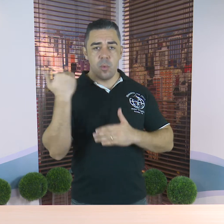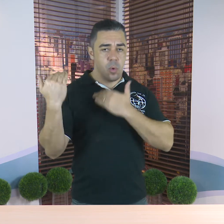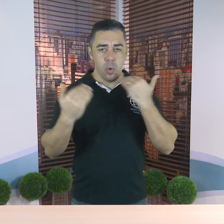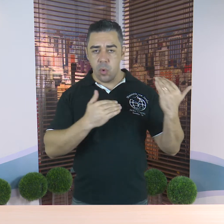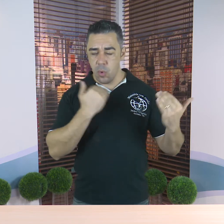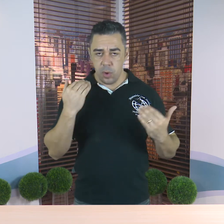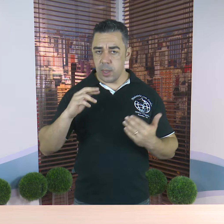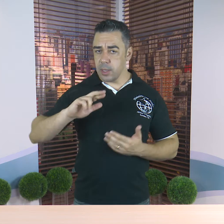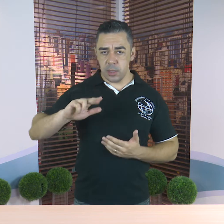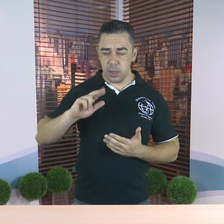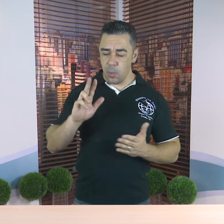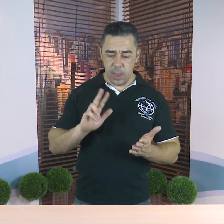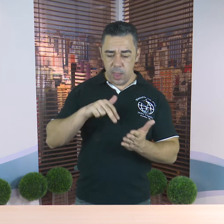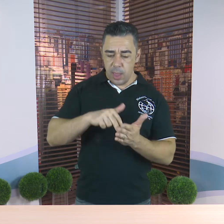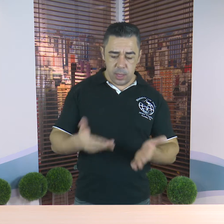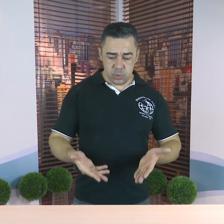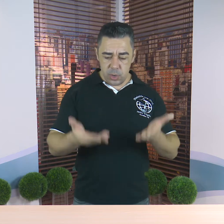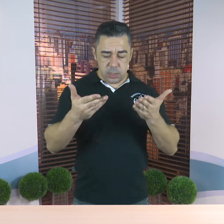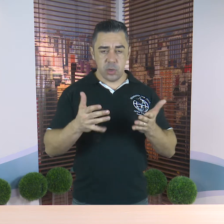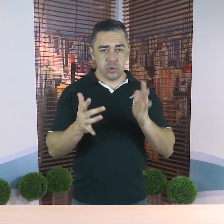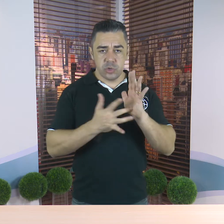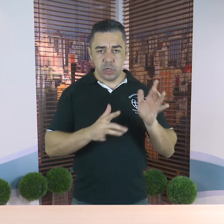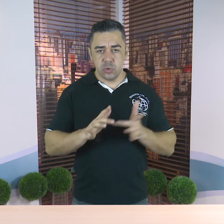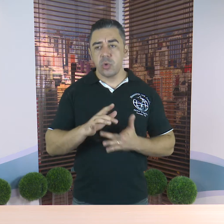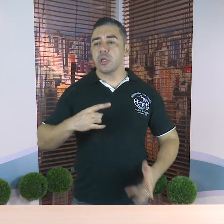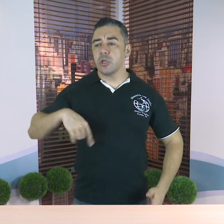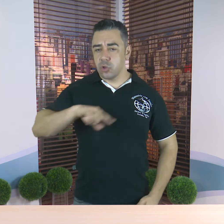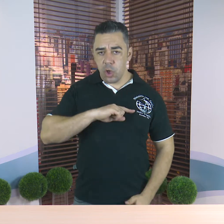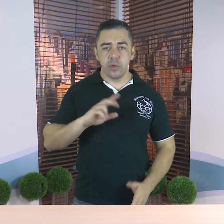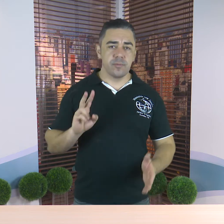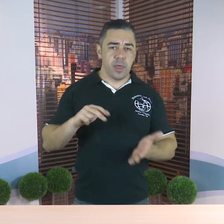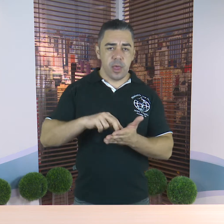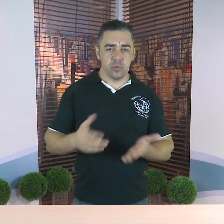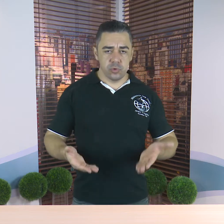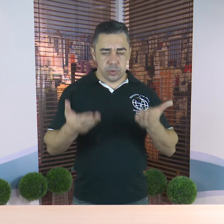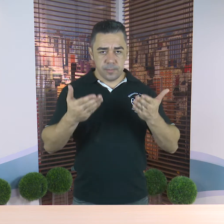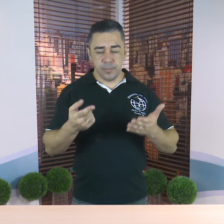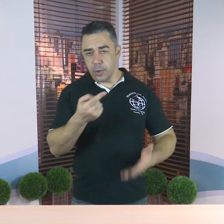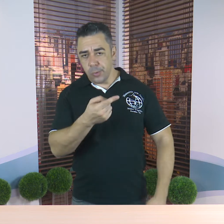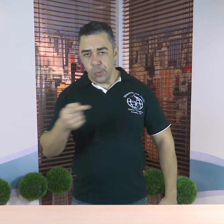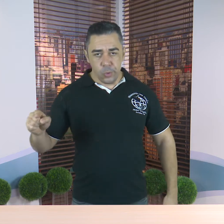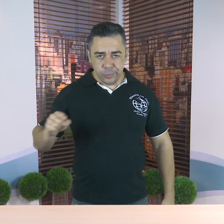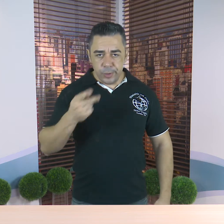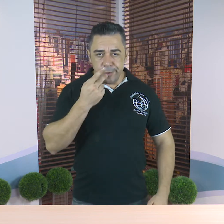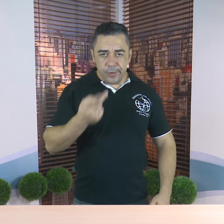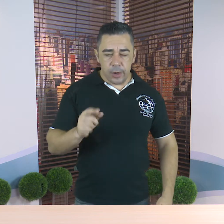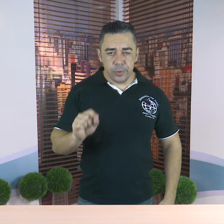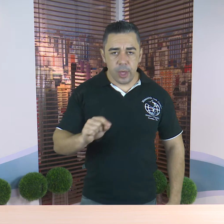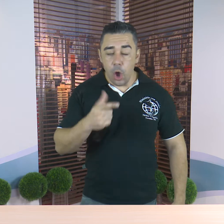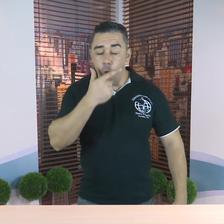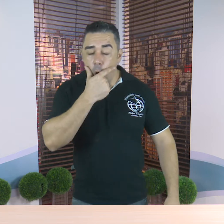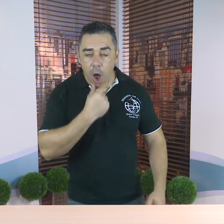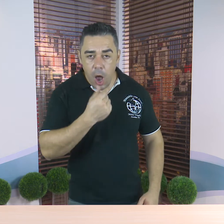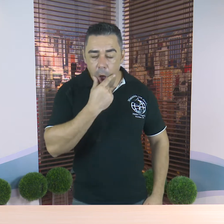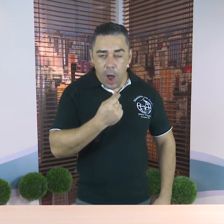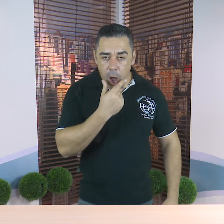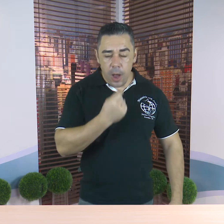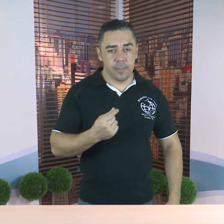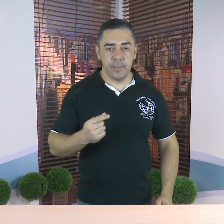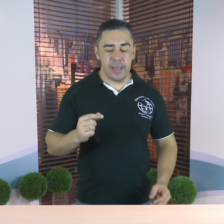da ressurreição de Cristo que ela ressurgirá. E por fim, o homem, querendo, pode estar sem pecado